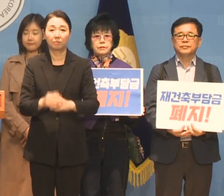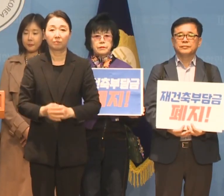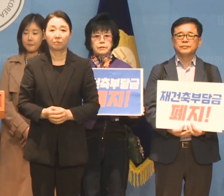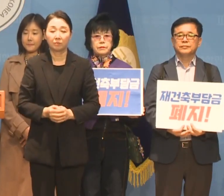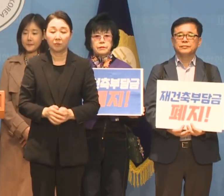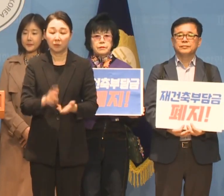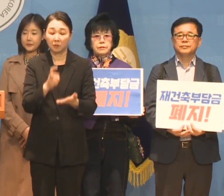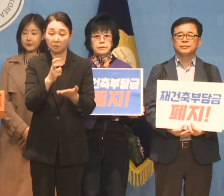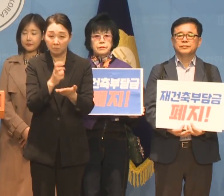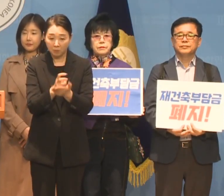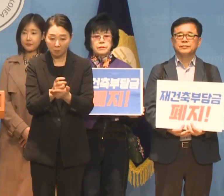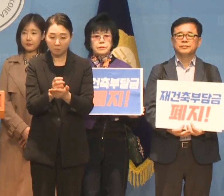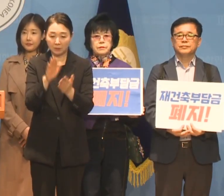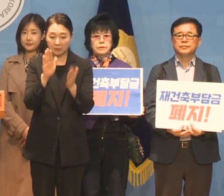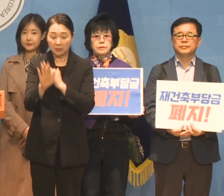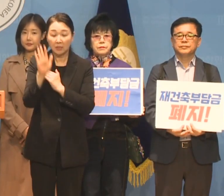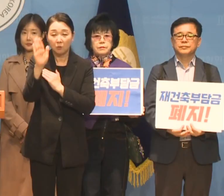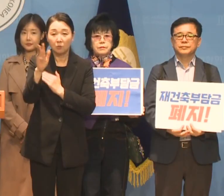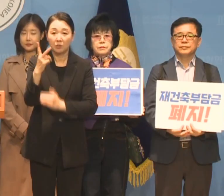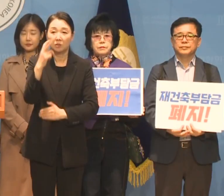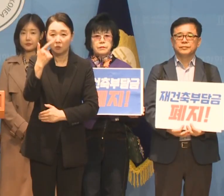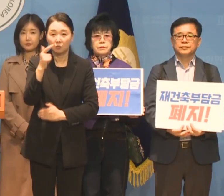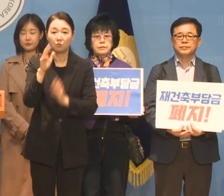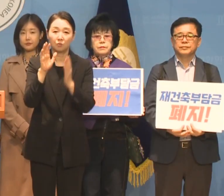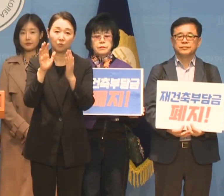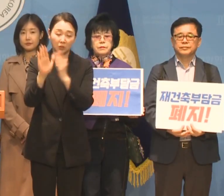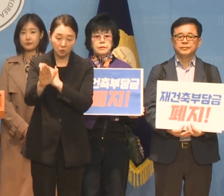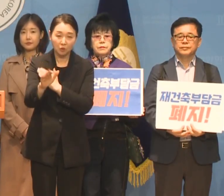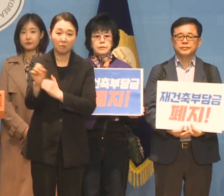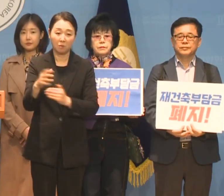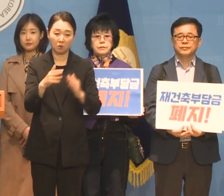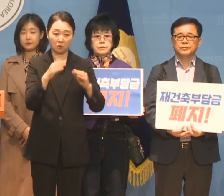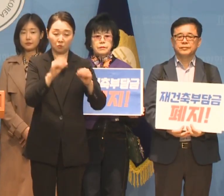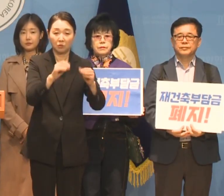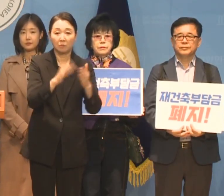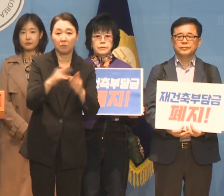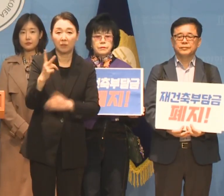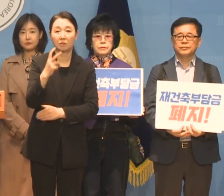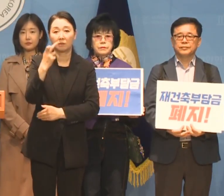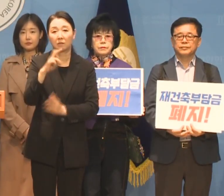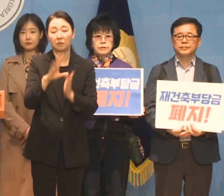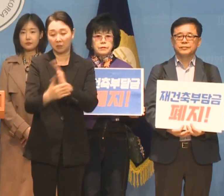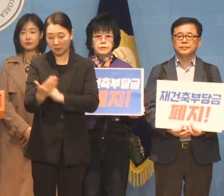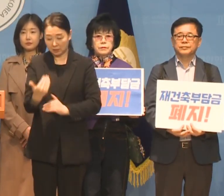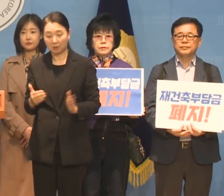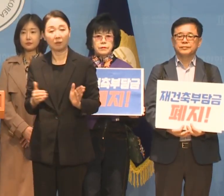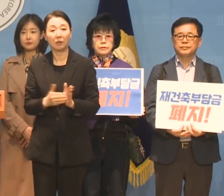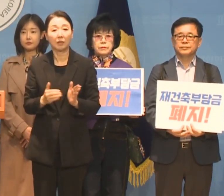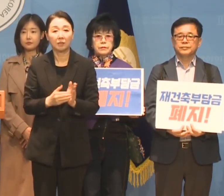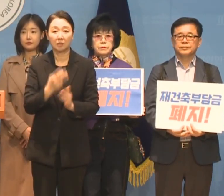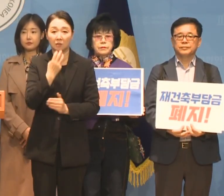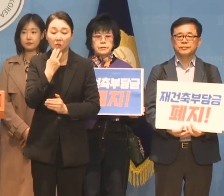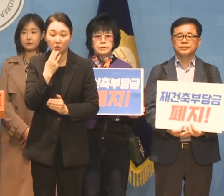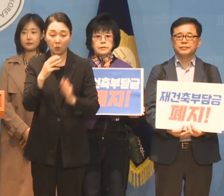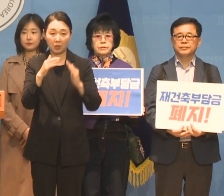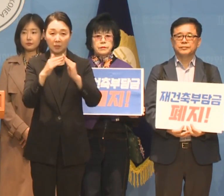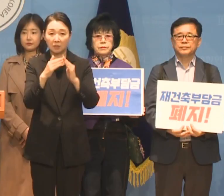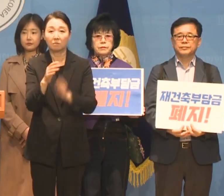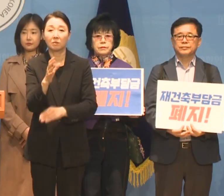법 시행 직후인 2006년 이후부터 중단 시기인 2012년 이전까지 서울의